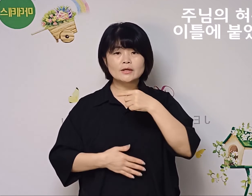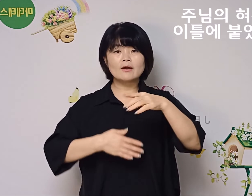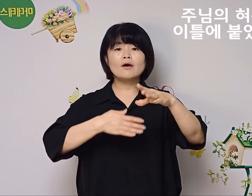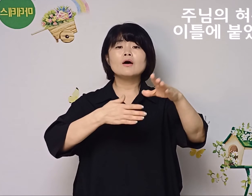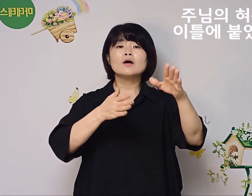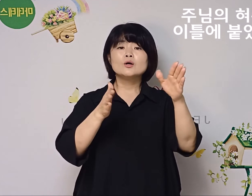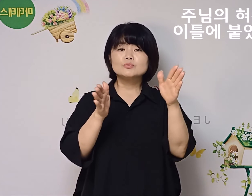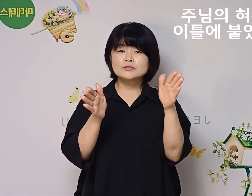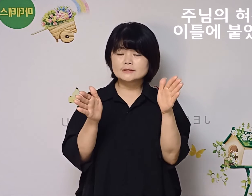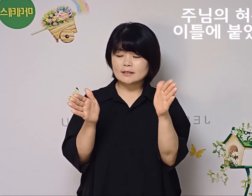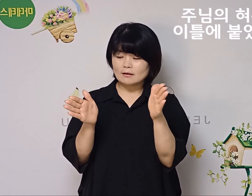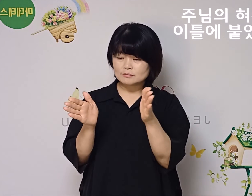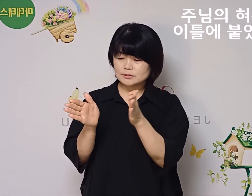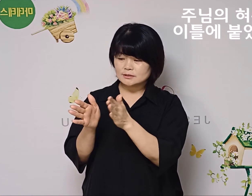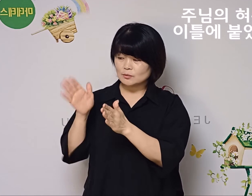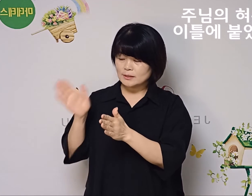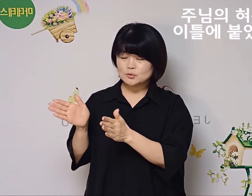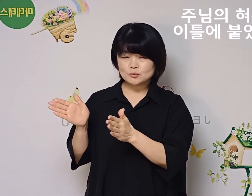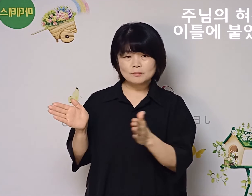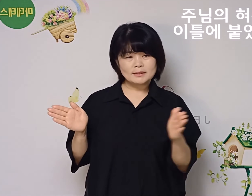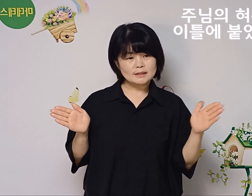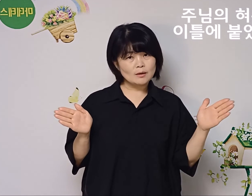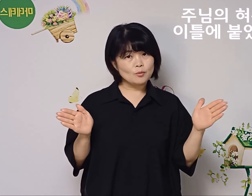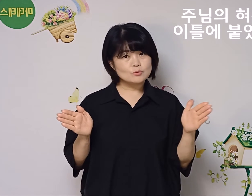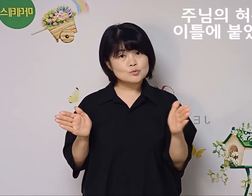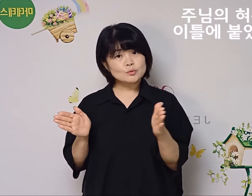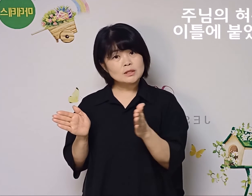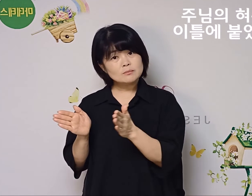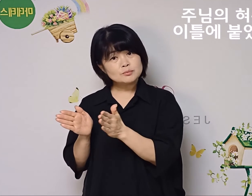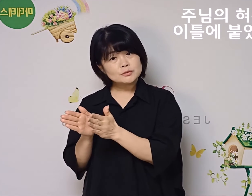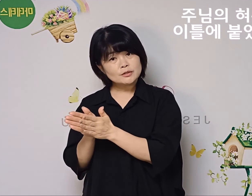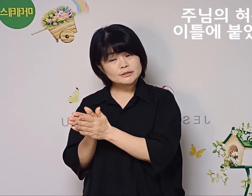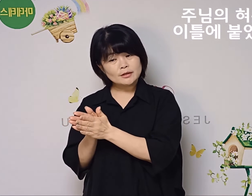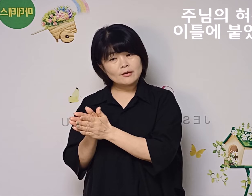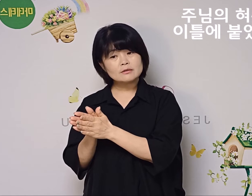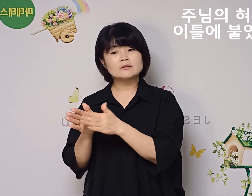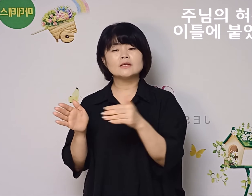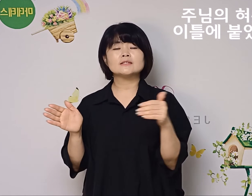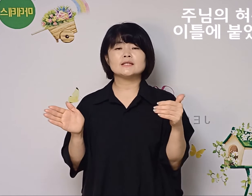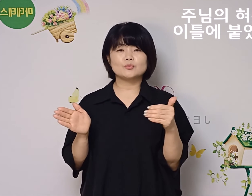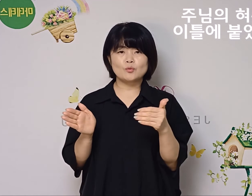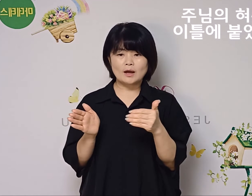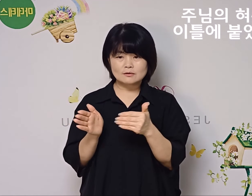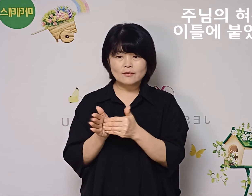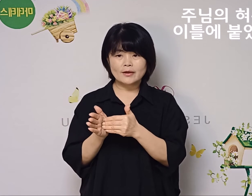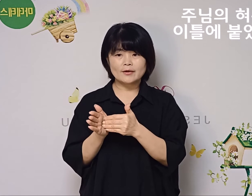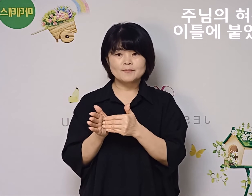해요? 붙었어요. 왼쪽 손바닥에 오른손이 붙었어요. 그런데 그게 또 과거예요.